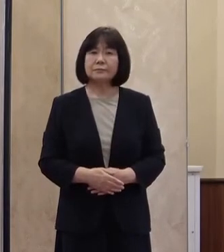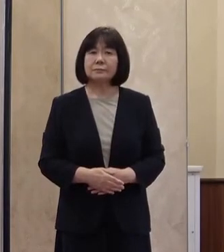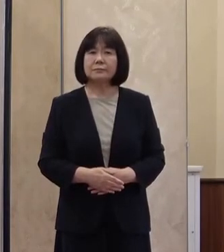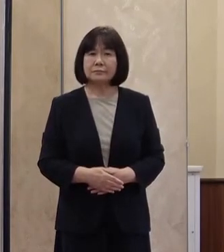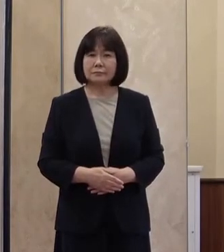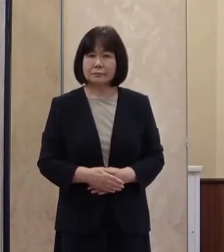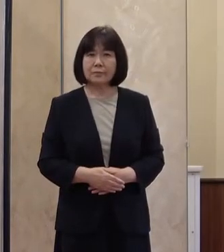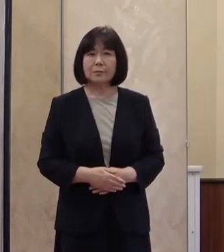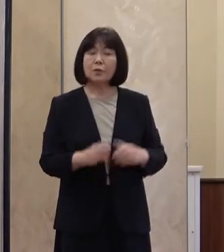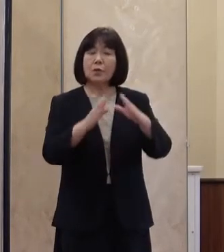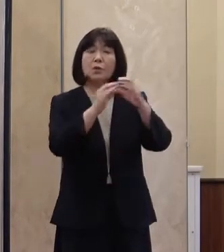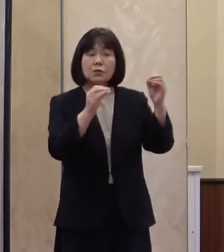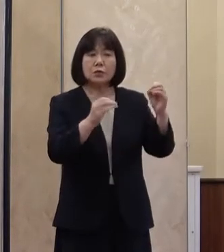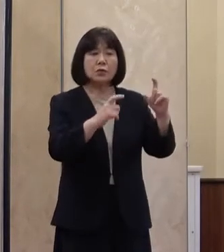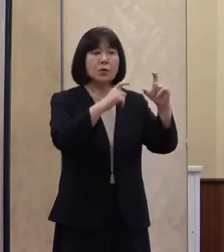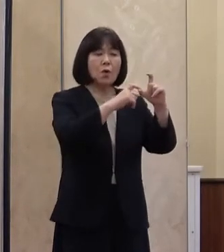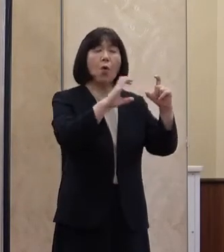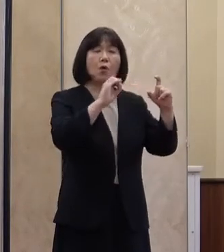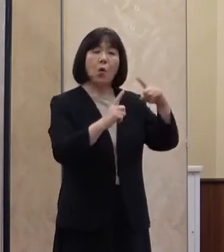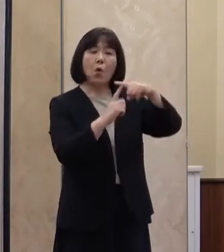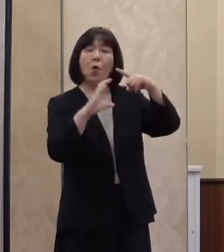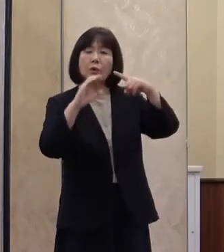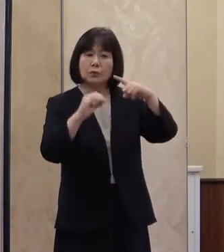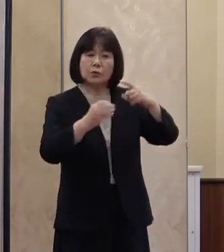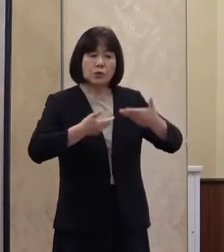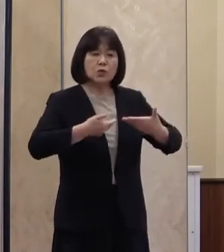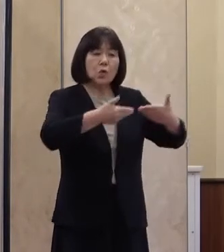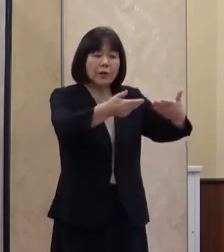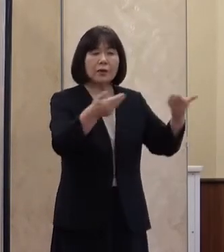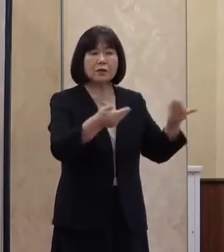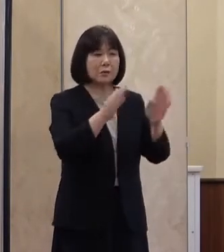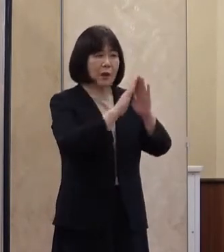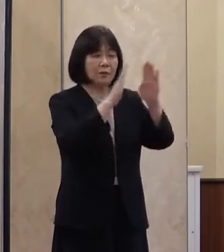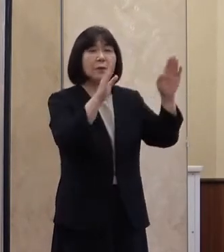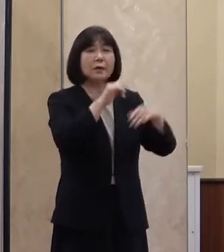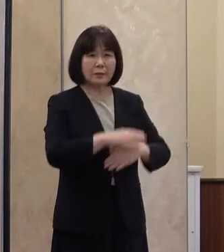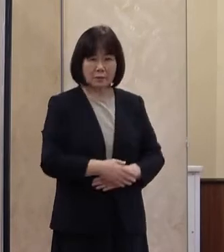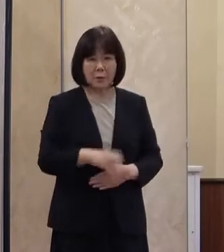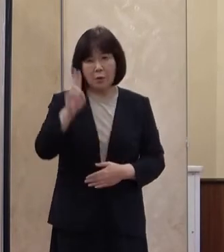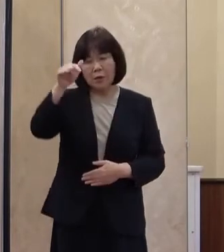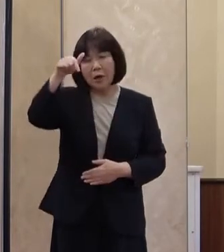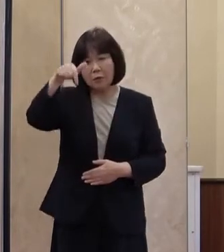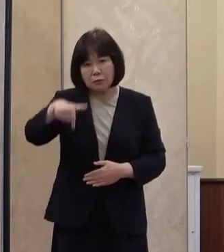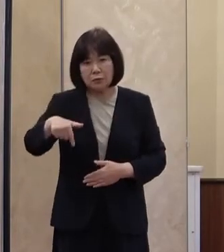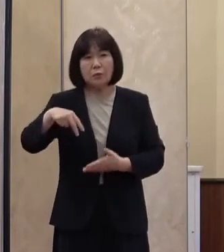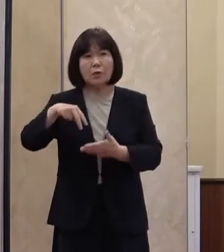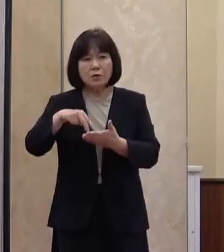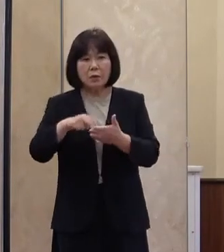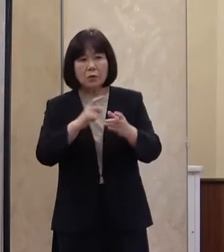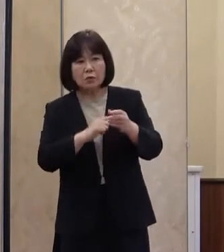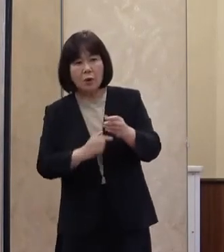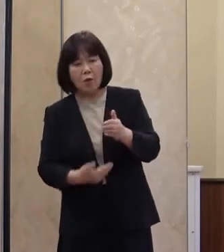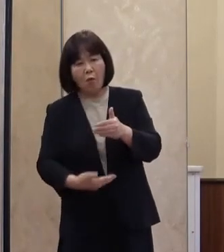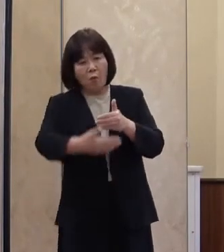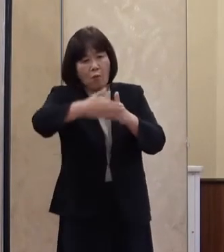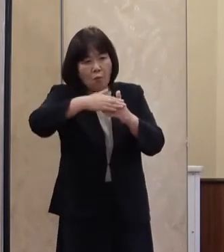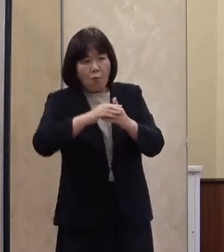った中で国の GoTo 商店街という事業が始まり、そして大阪府としてもそれを補完する形